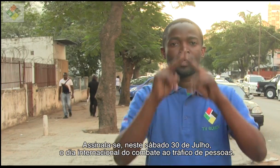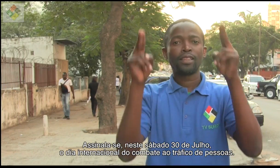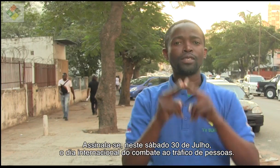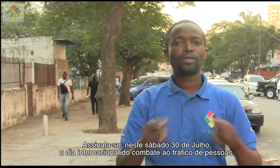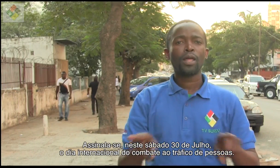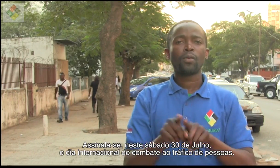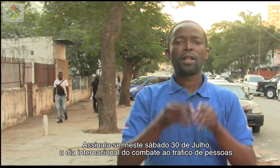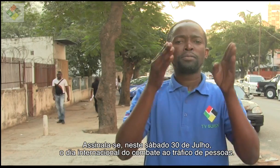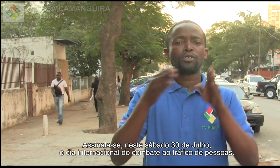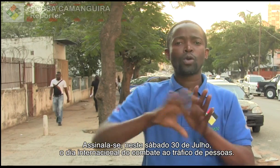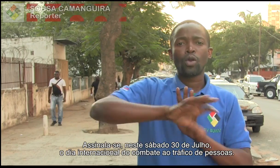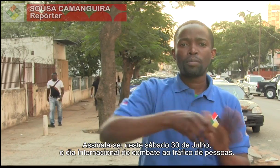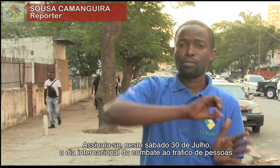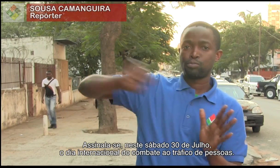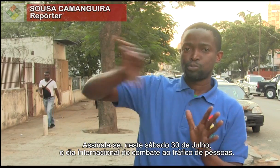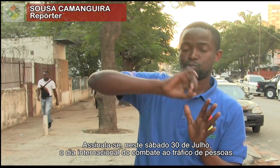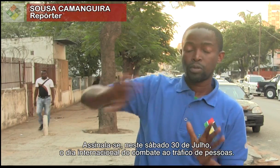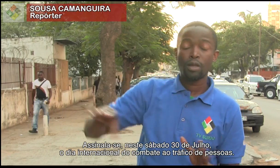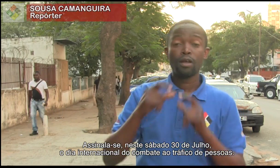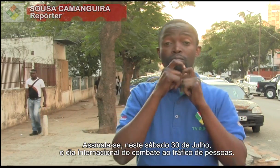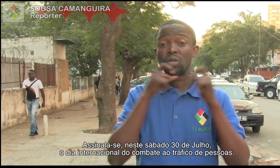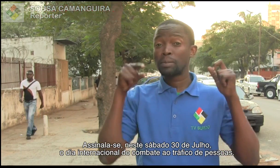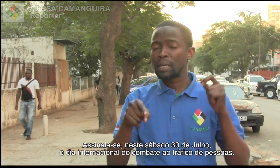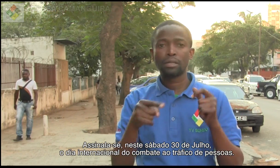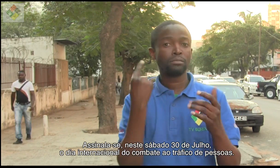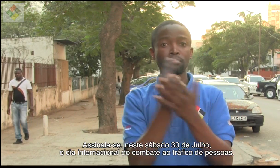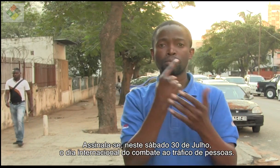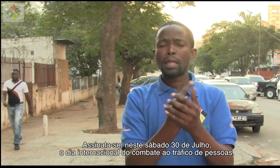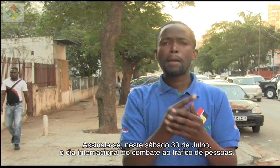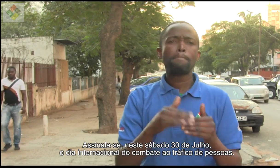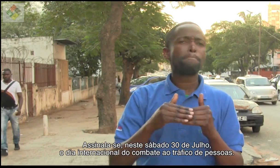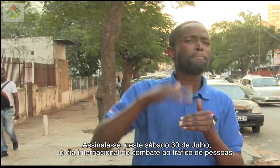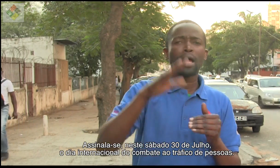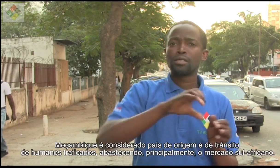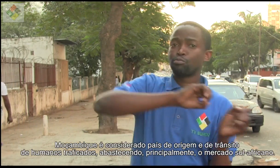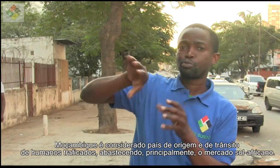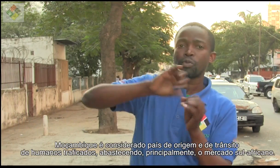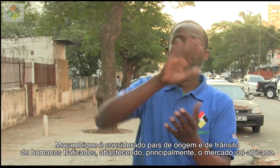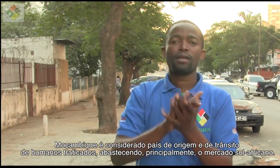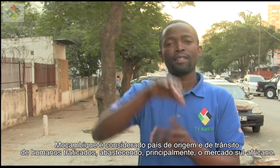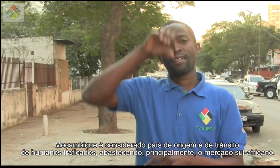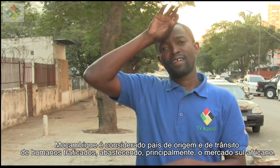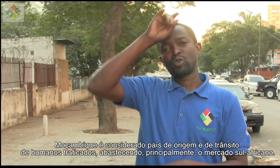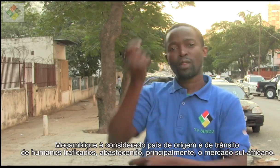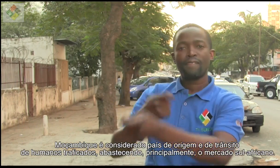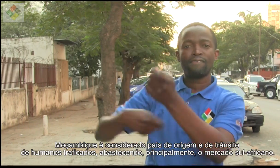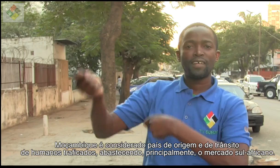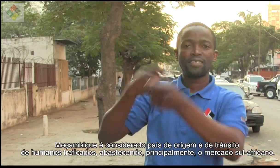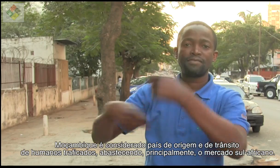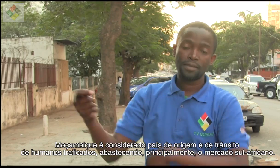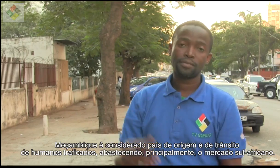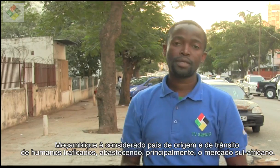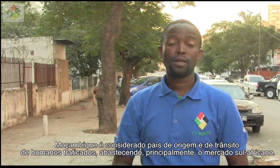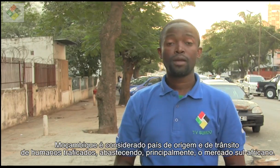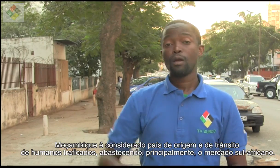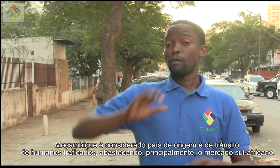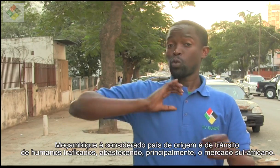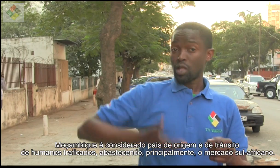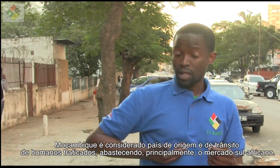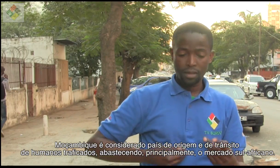Assinala-se neste sábado, 30 de julho, o Dia Internacional de Combate ao Tráfico de Pessoas. Moçambique é considerado o país de origem e de trânsito